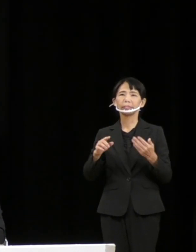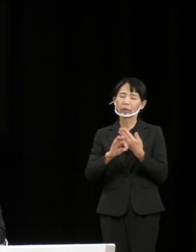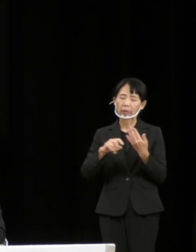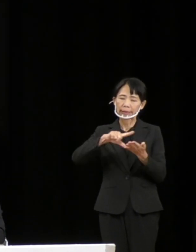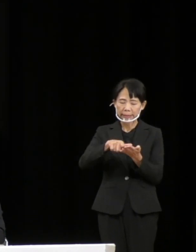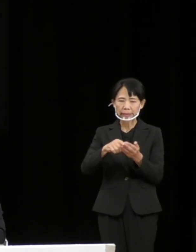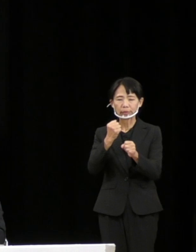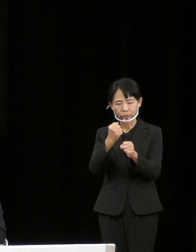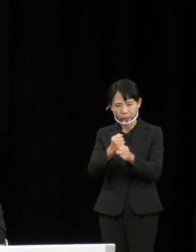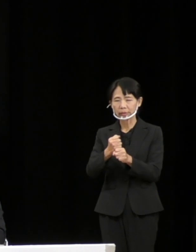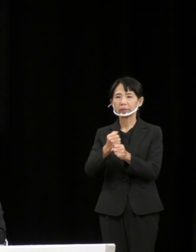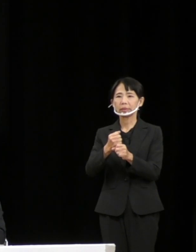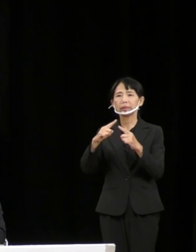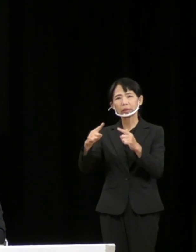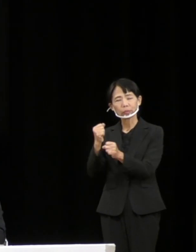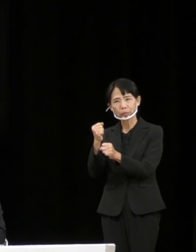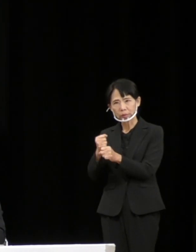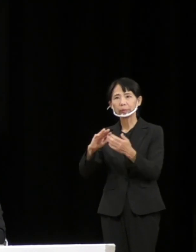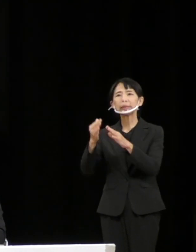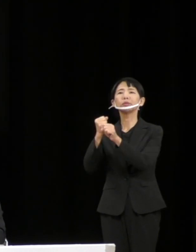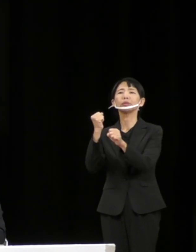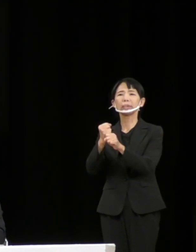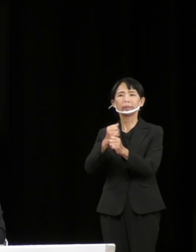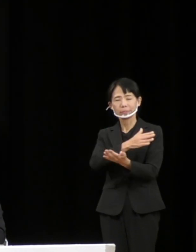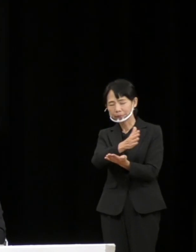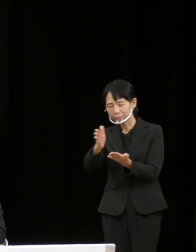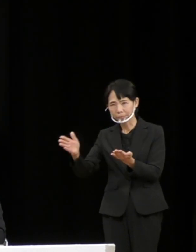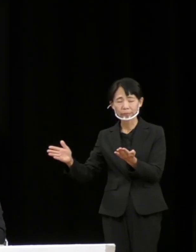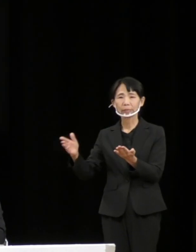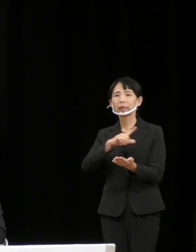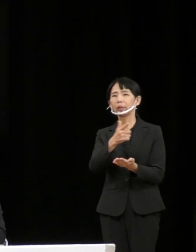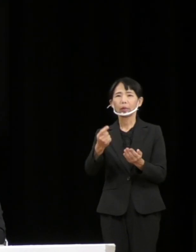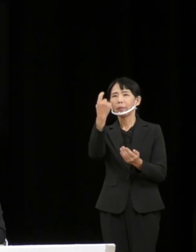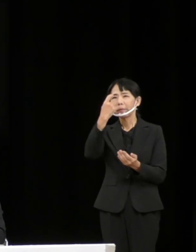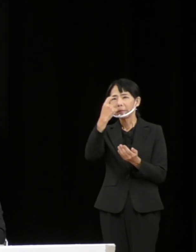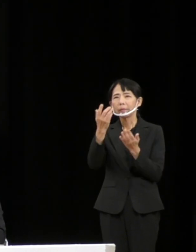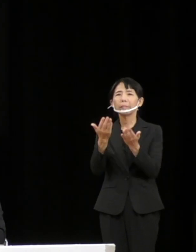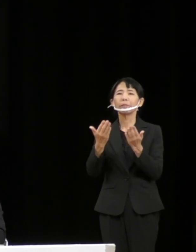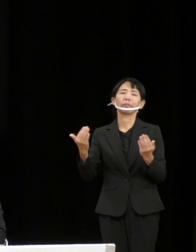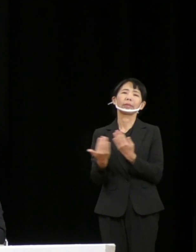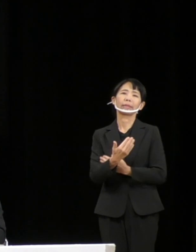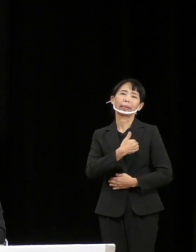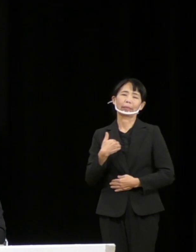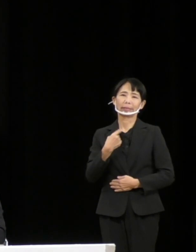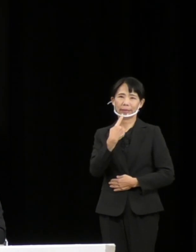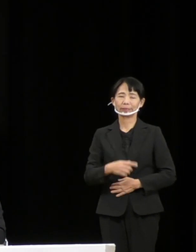人づくりまた国際交流まちづくり活動を通して様々なことを学ぶことができました